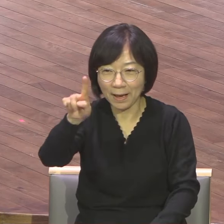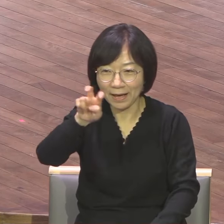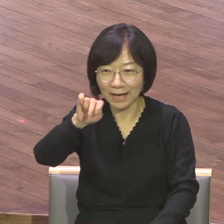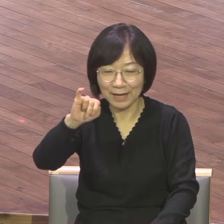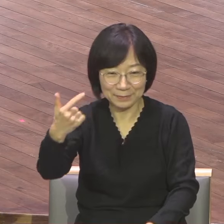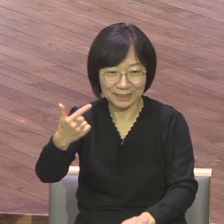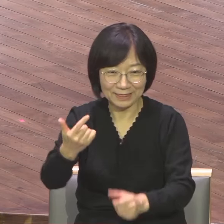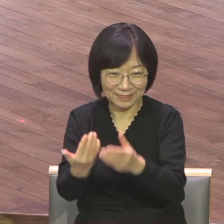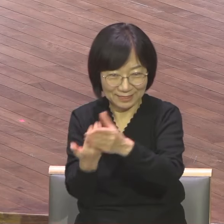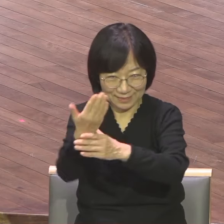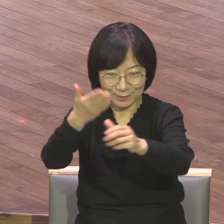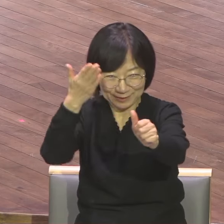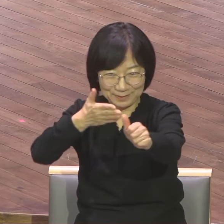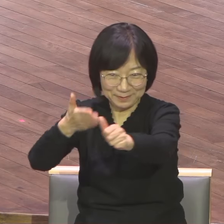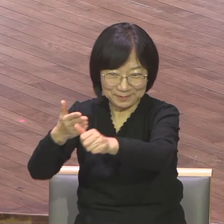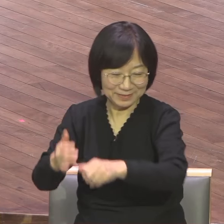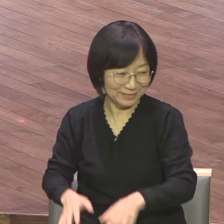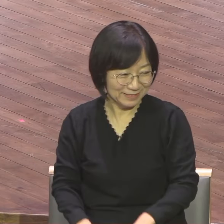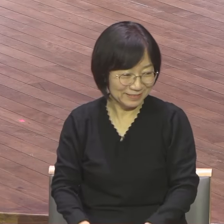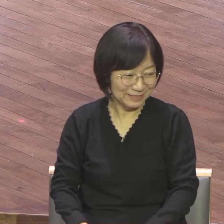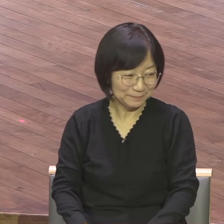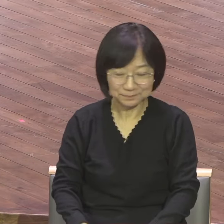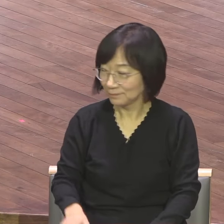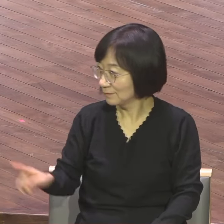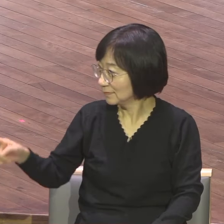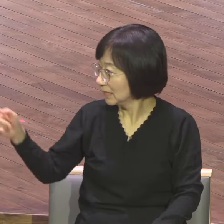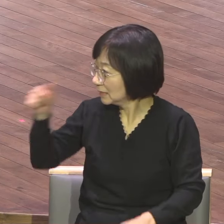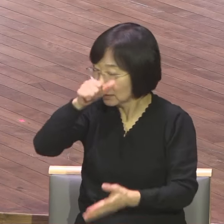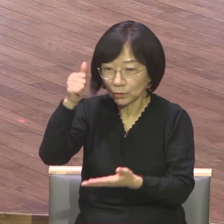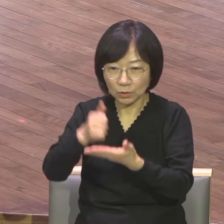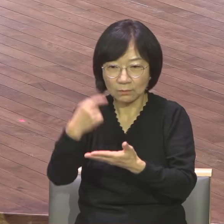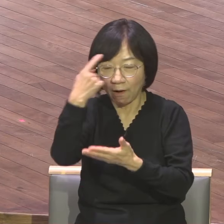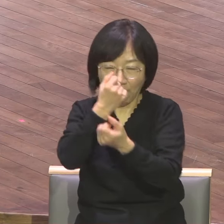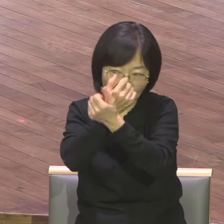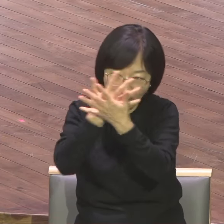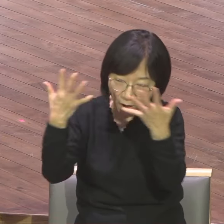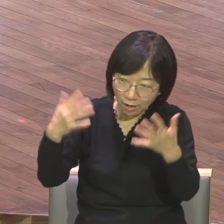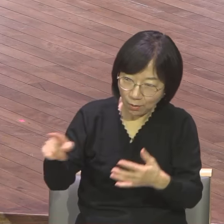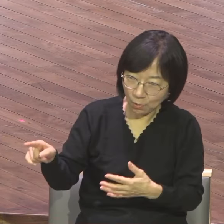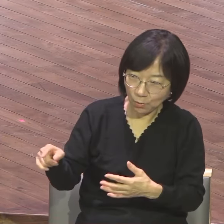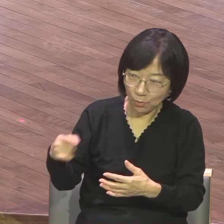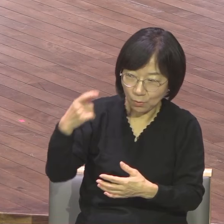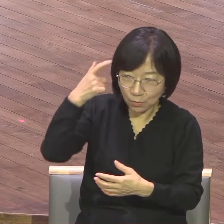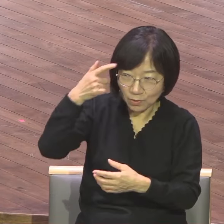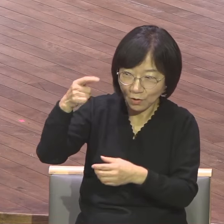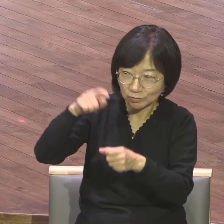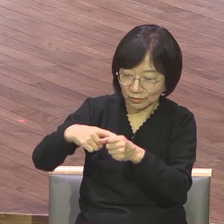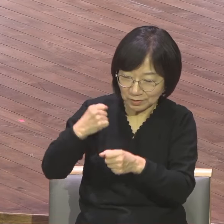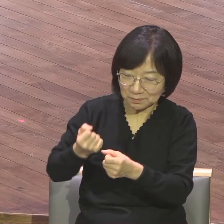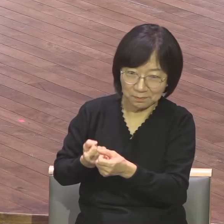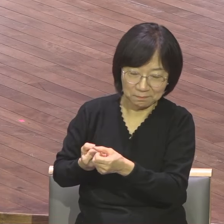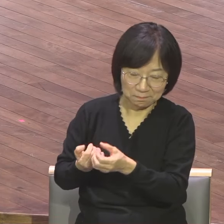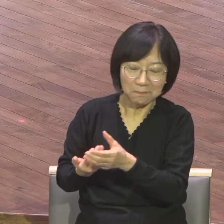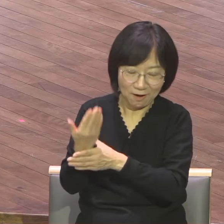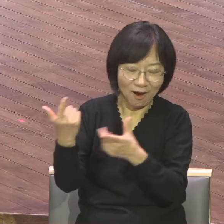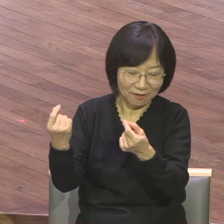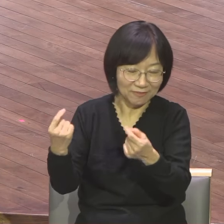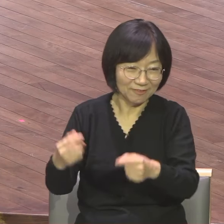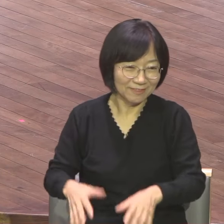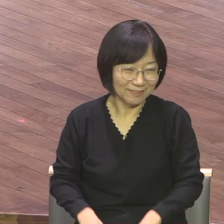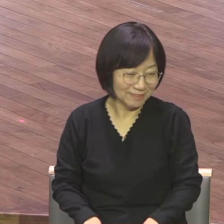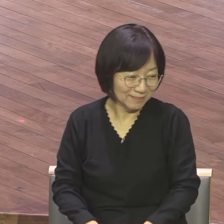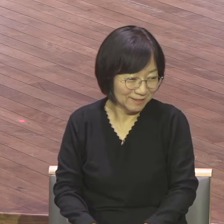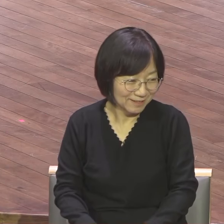보니까 도파민 확확 돌고 있네. 표정만 봐도 그냥.